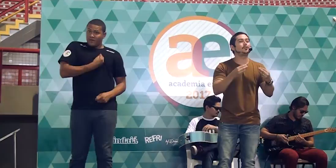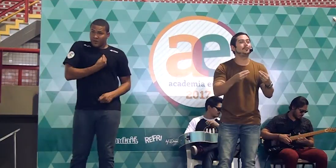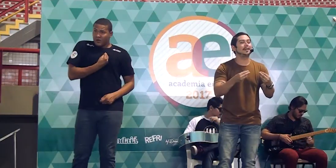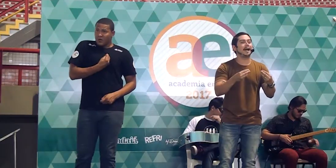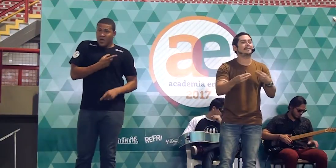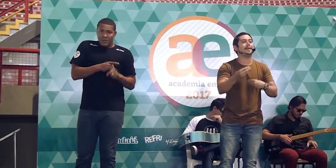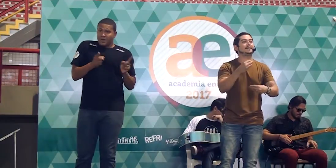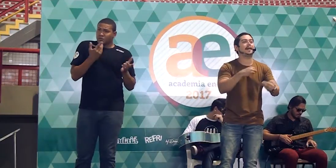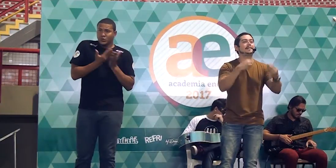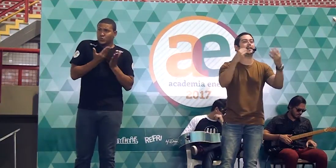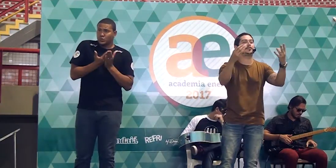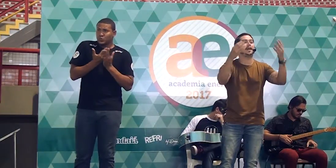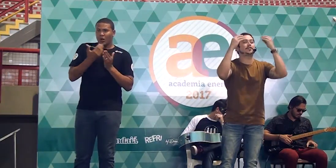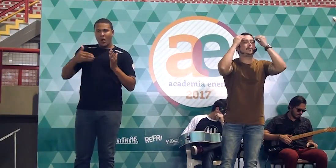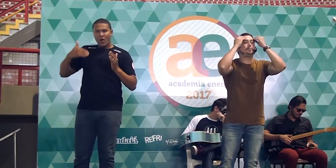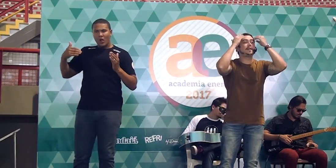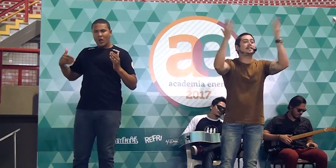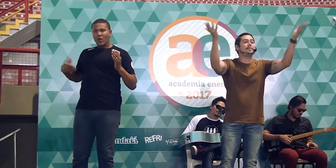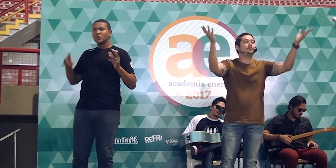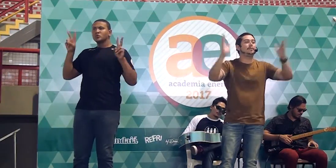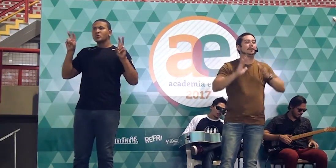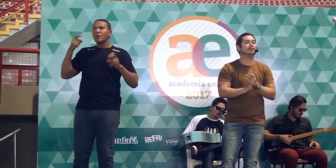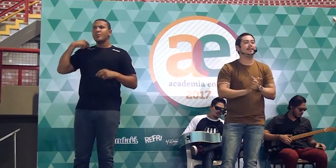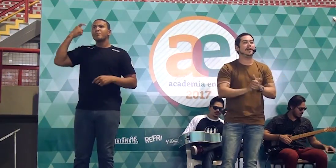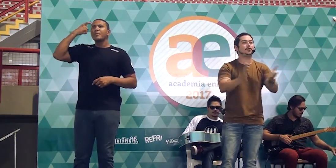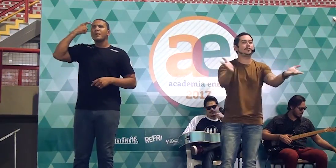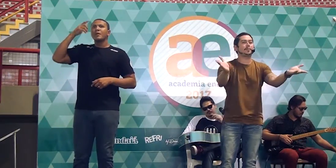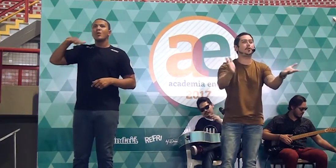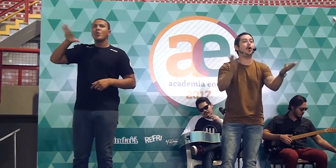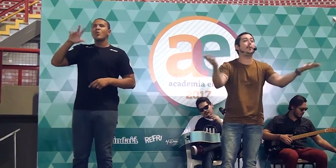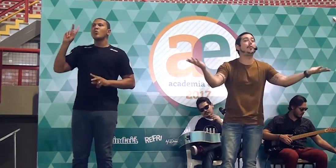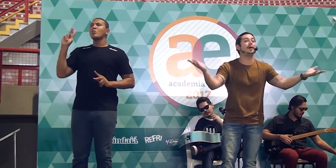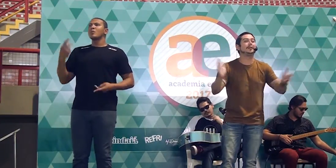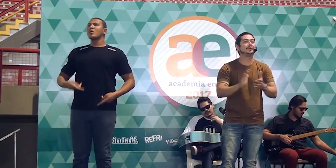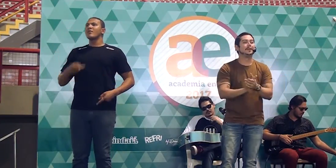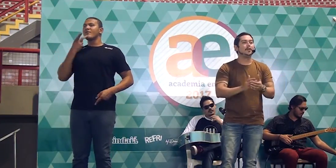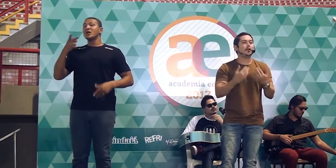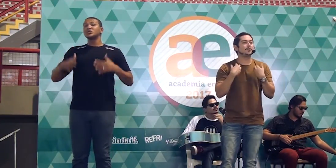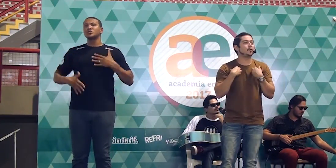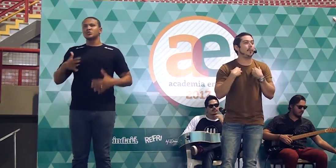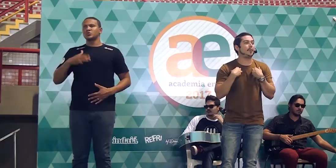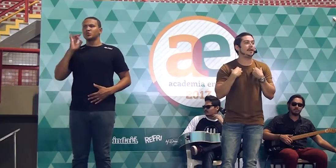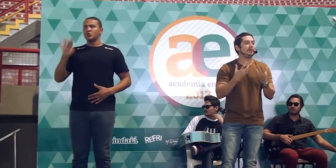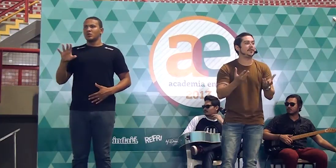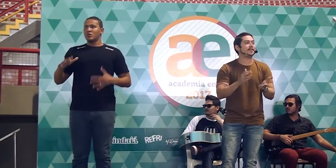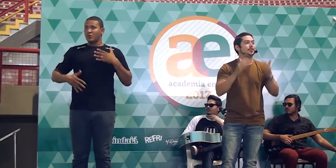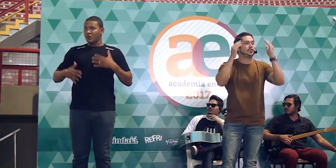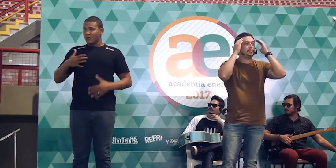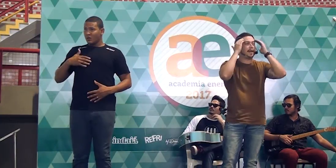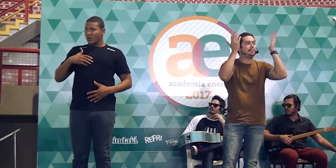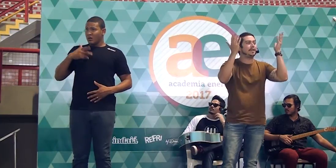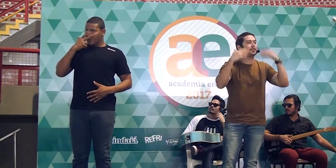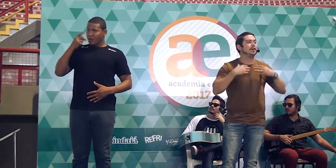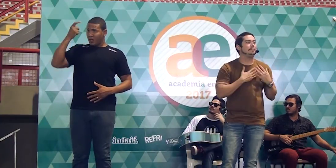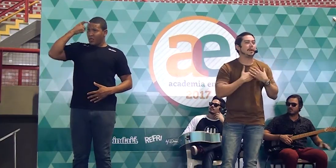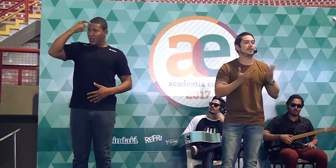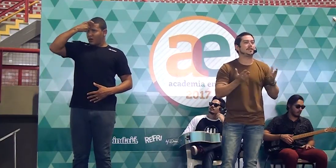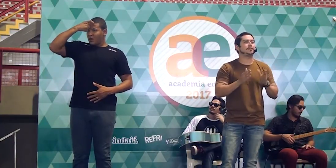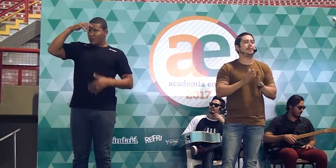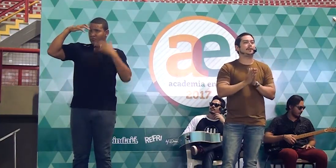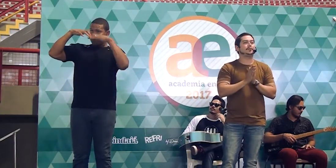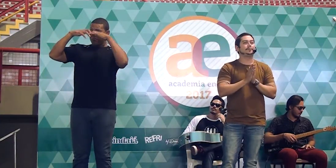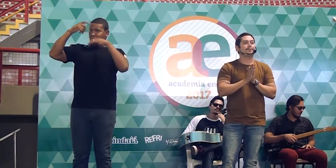não estuda as matérias relacionadas sobre o pensamento humano. Ele estuda sobre o corpo humano, como se o corpo humano não fosse atingido pela mente,